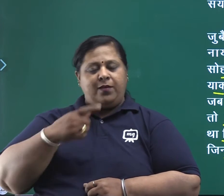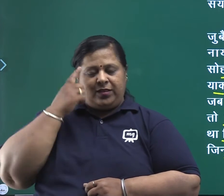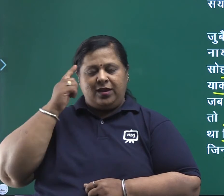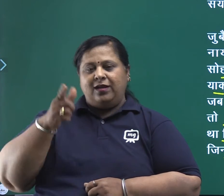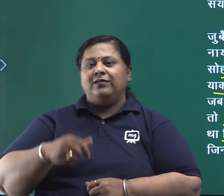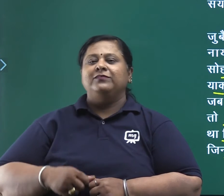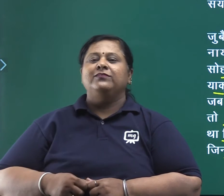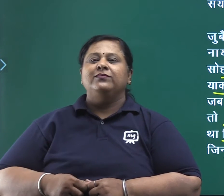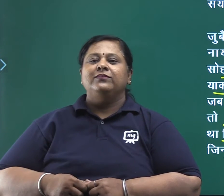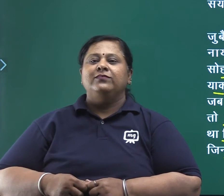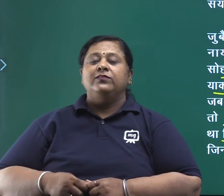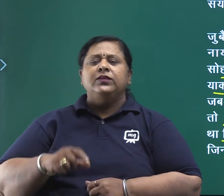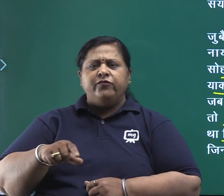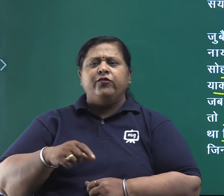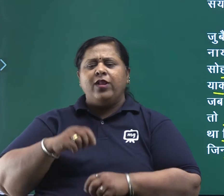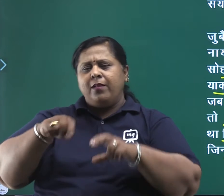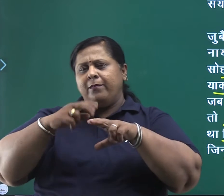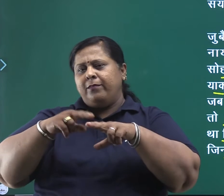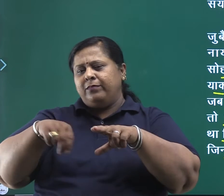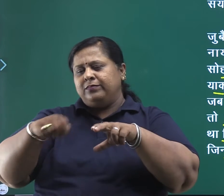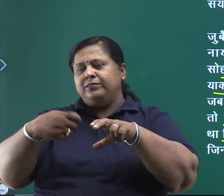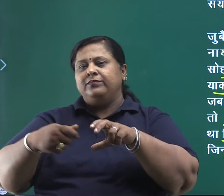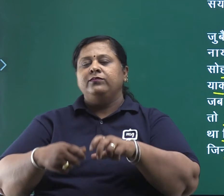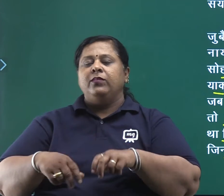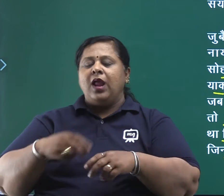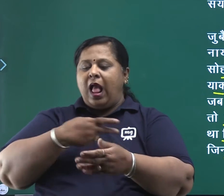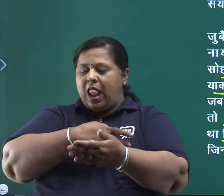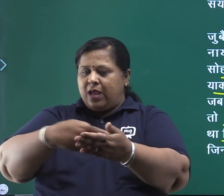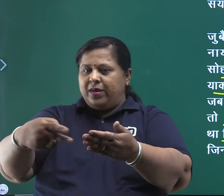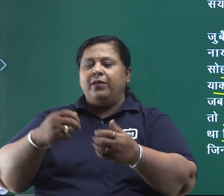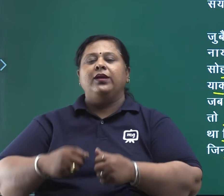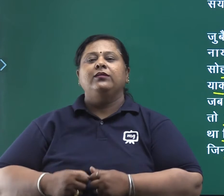देखा कि फिल्म आलम आरा में